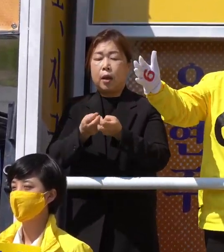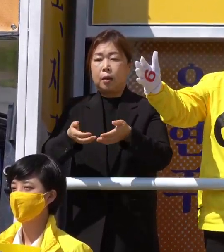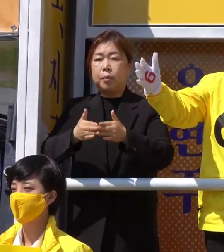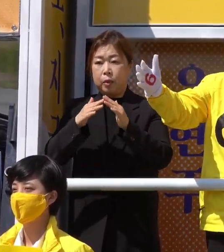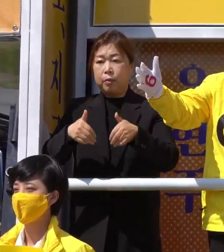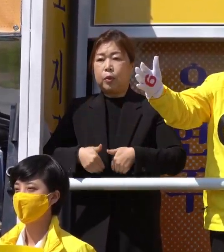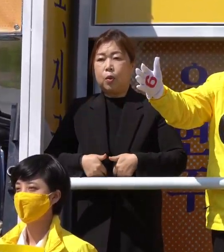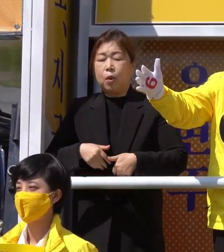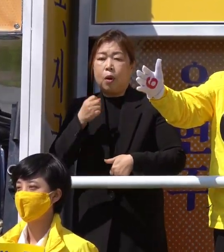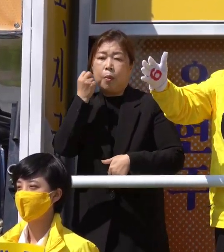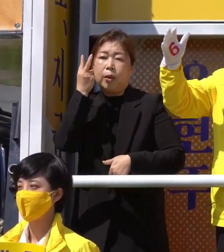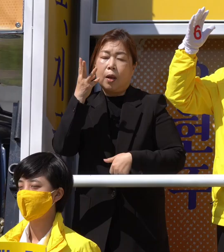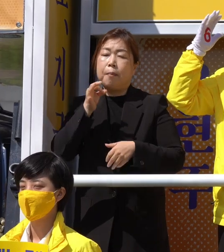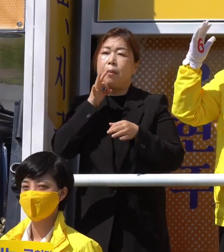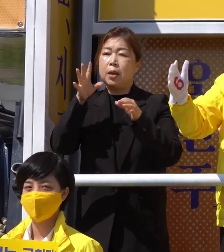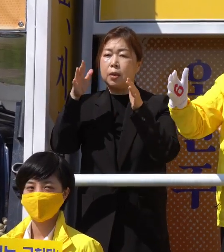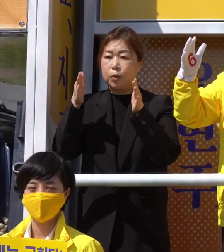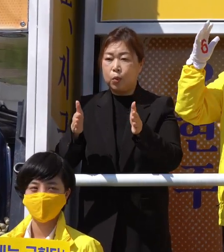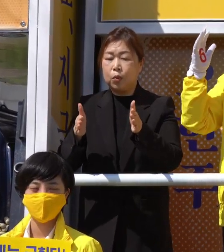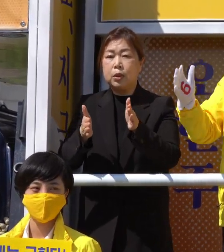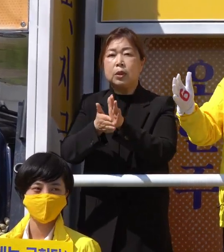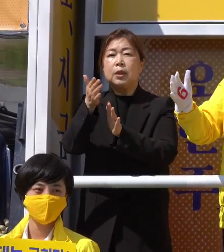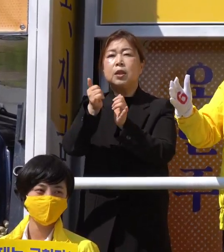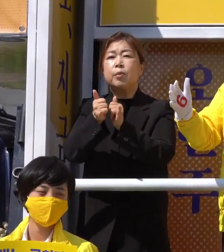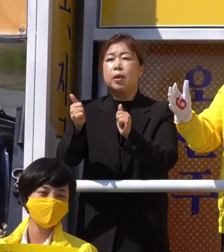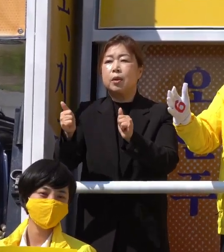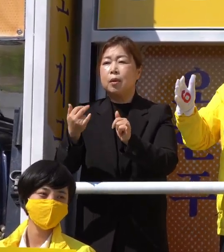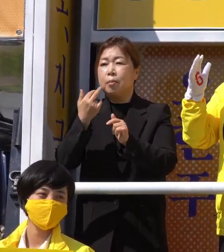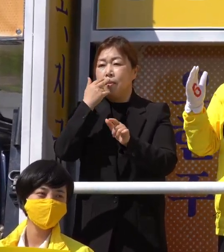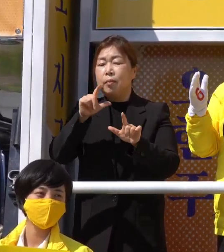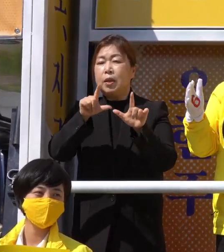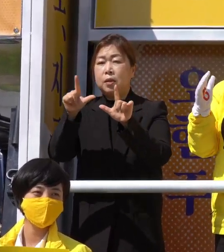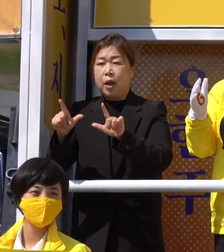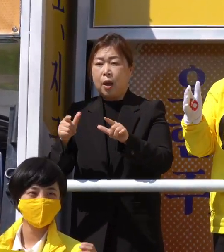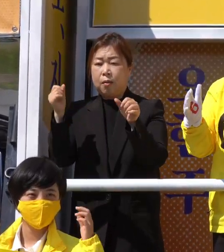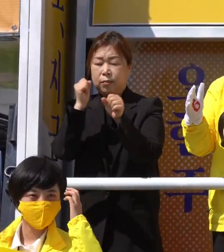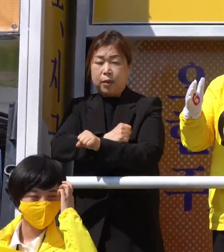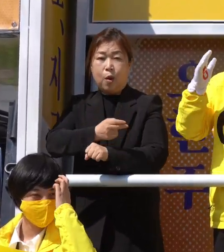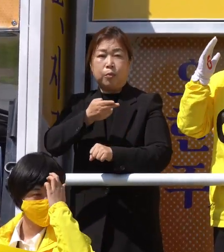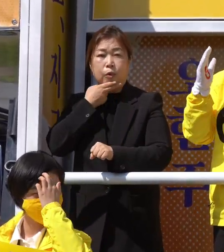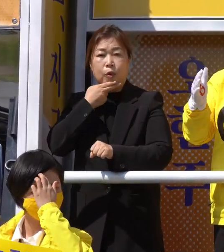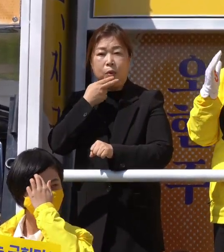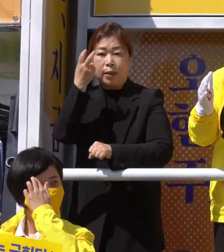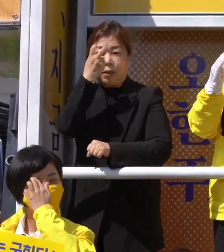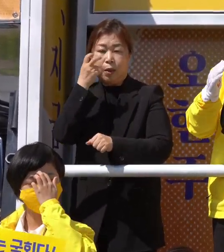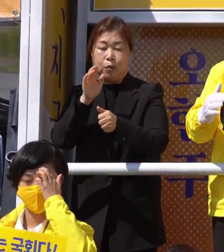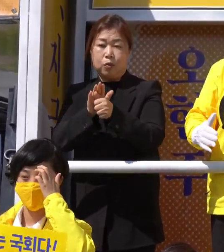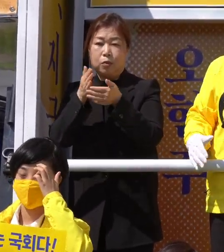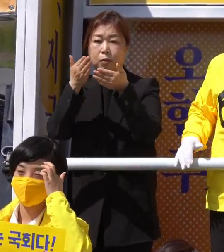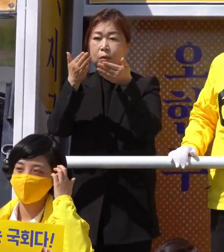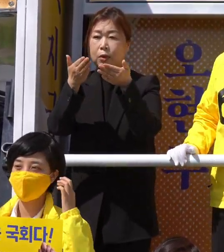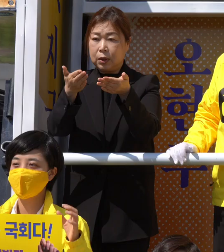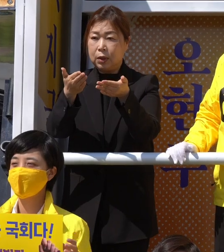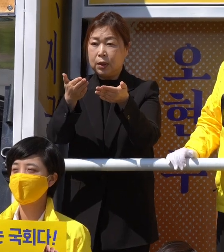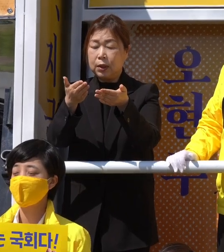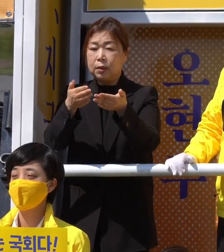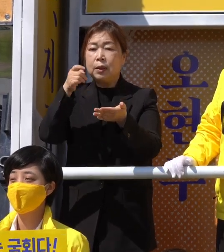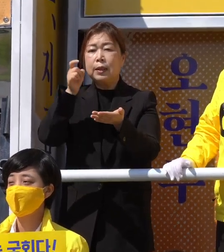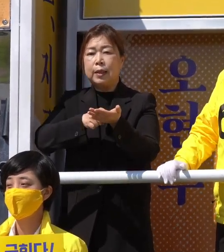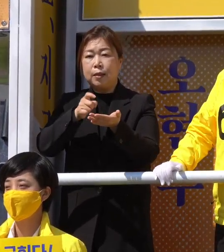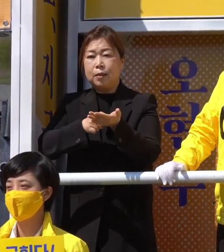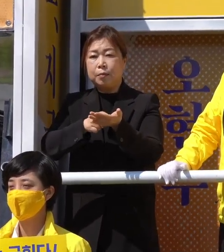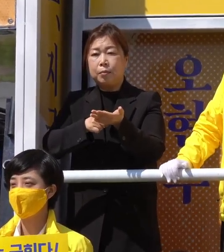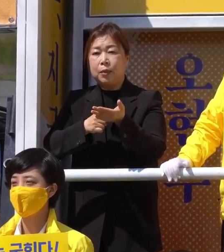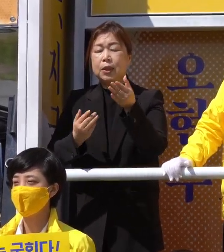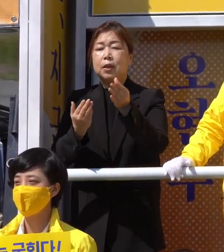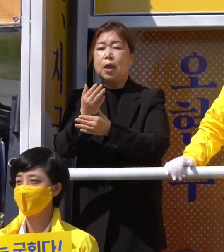달이라도 우리 시민들의 민생이 무너지지 않도록 지켜내는 것이 긴급